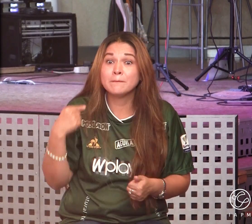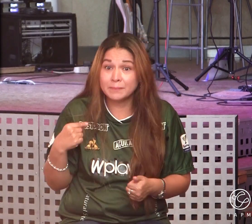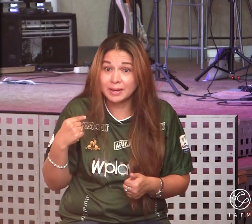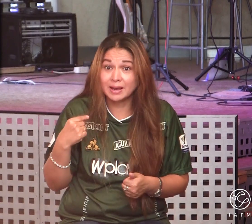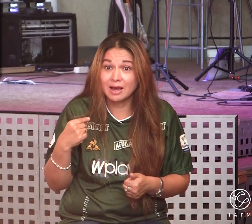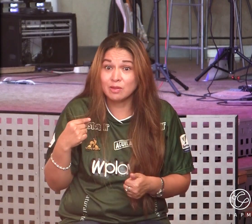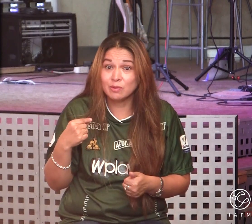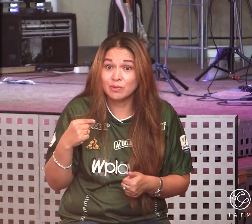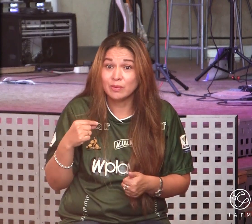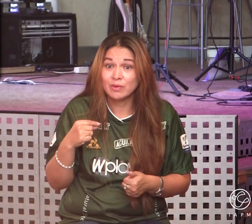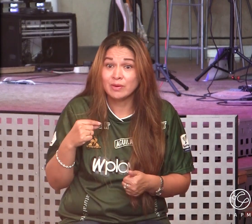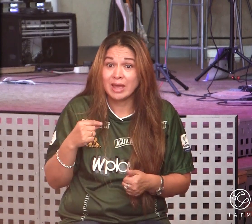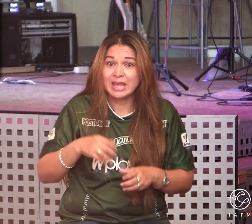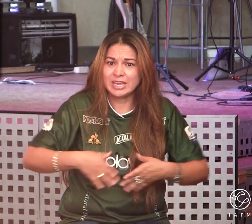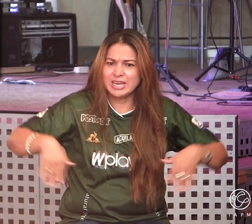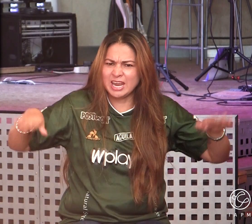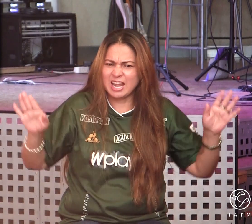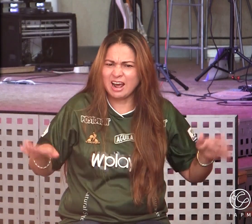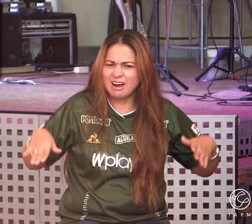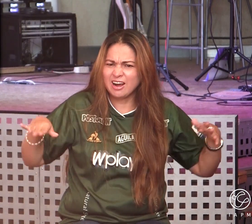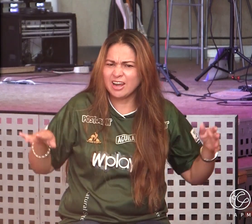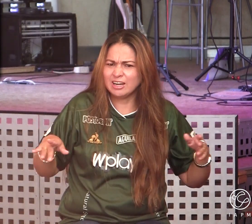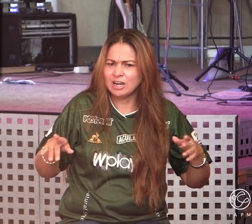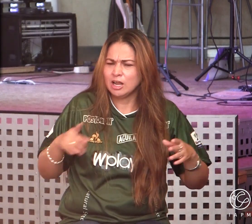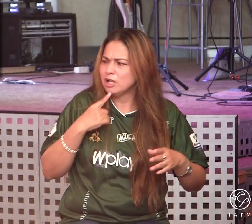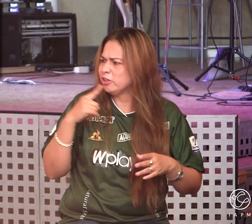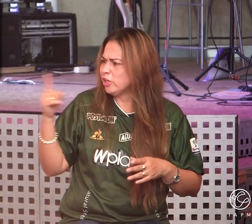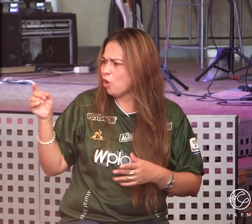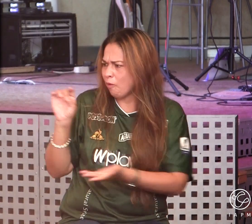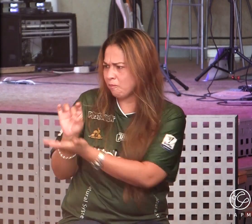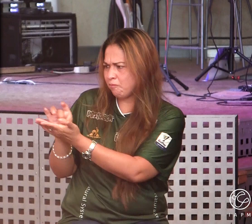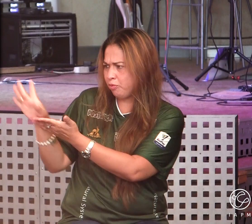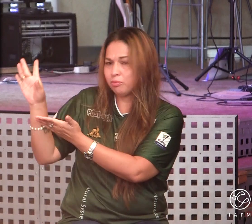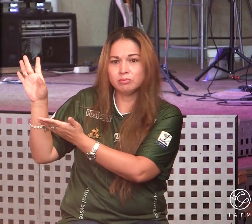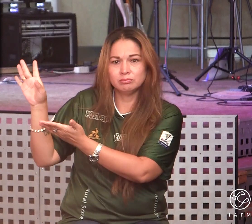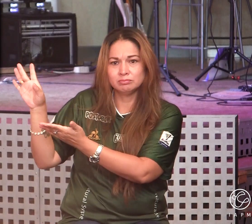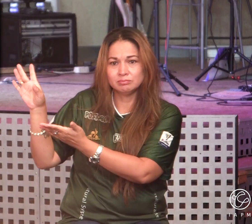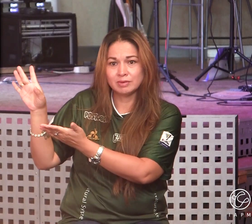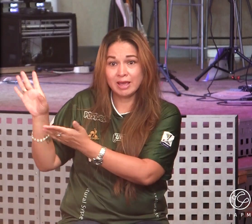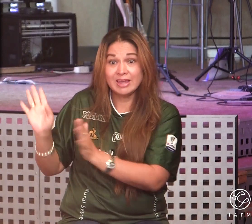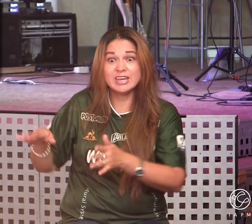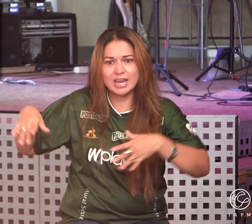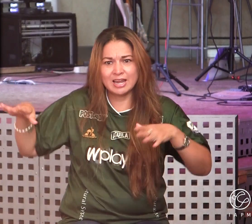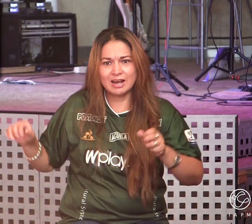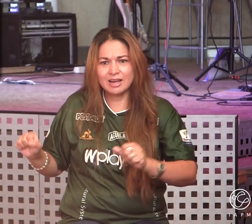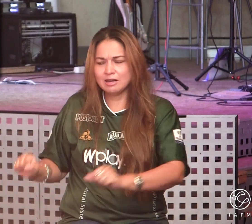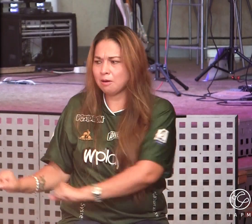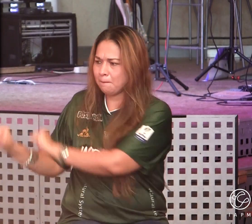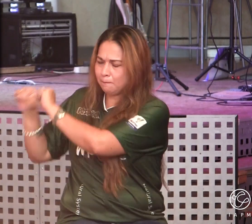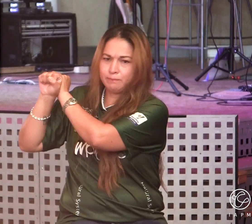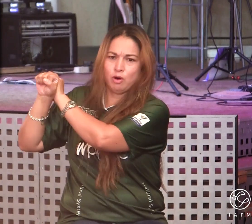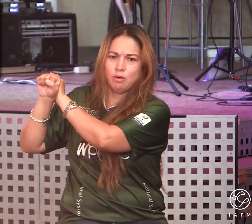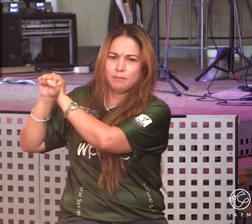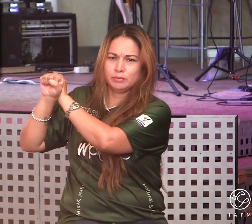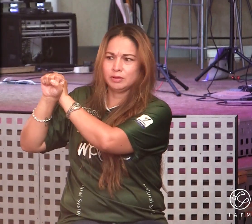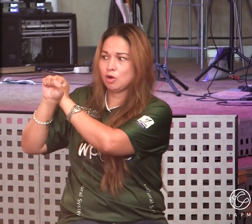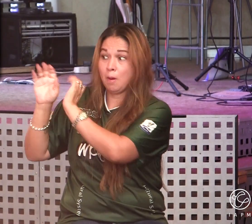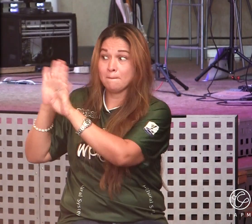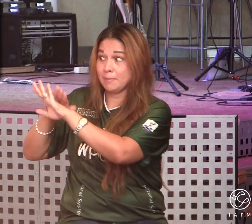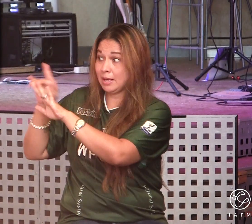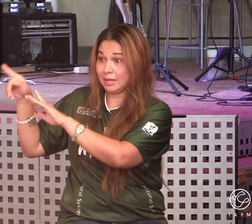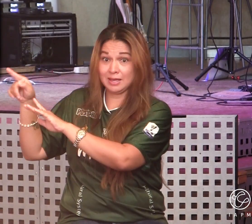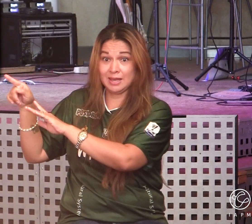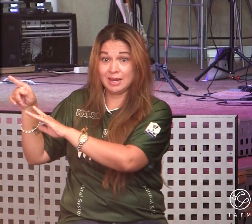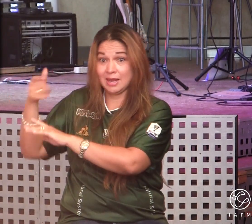un obstáculo, una espada que se revolvía y un ángel que protegía el famoso árbol de la vida para que Adán y Eva no se